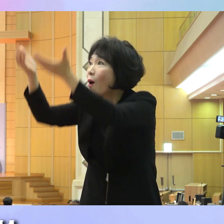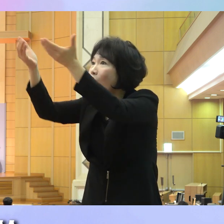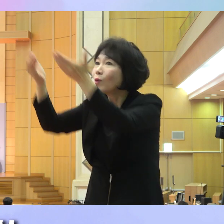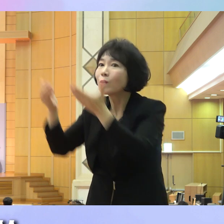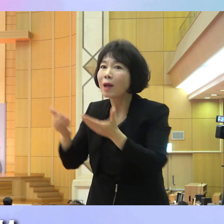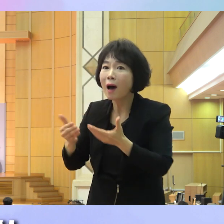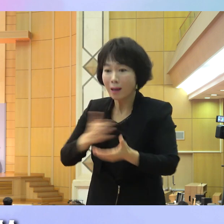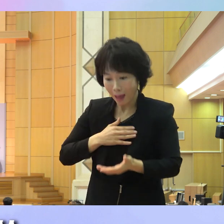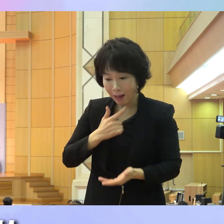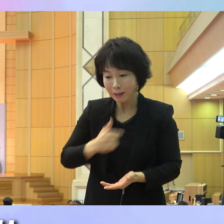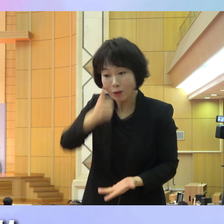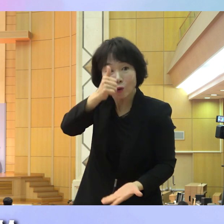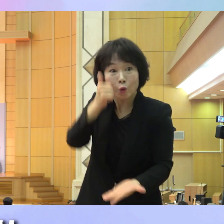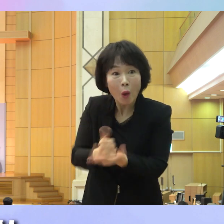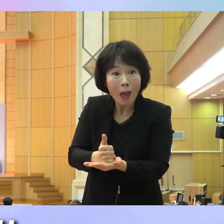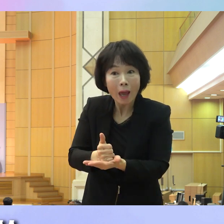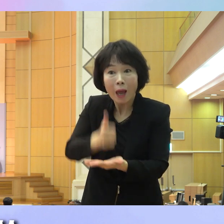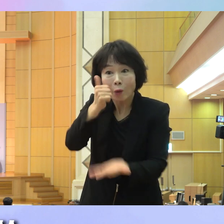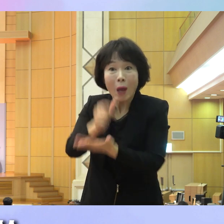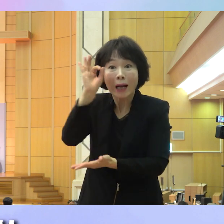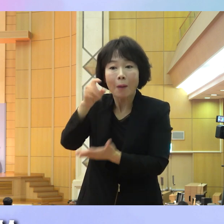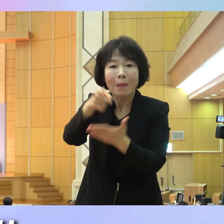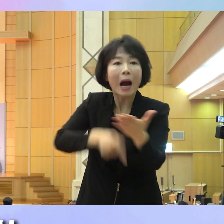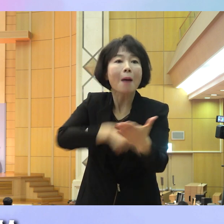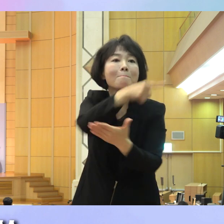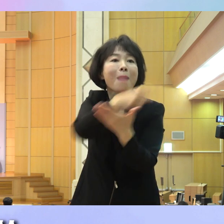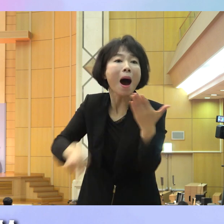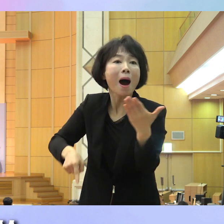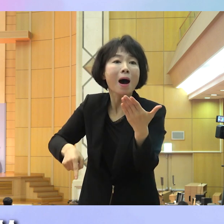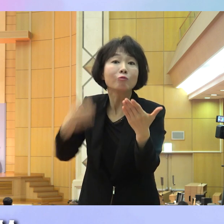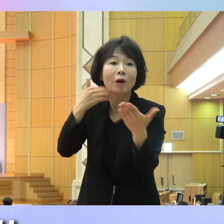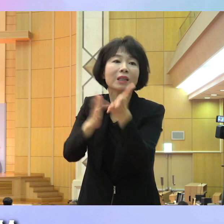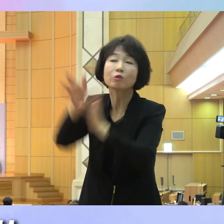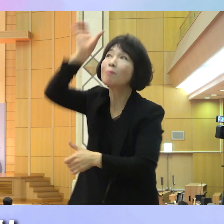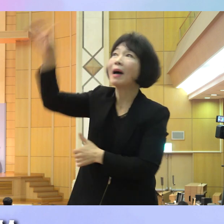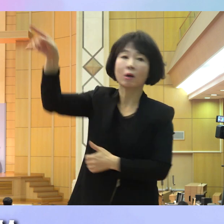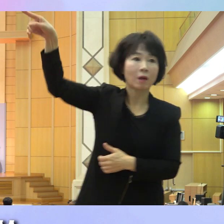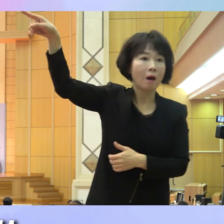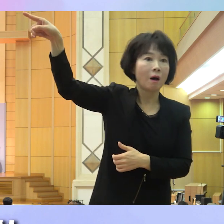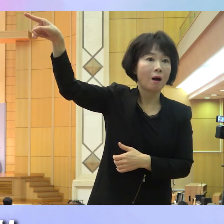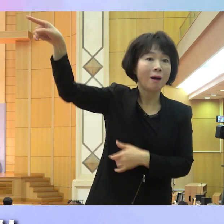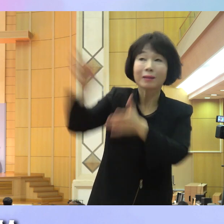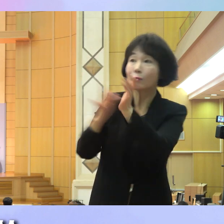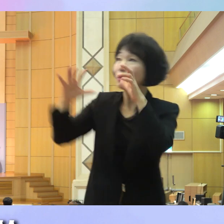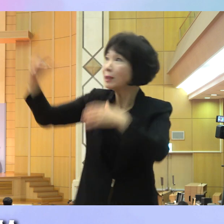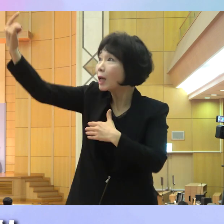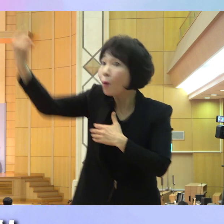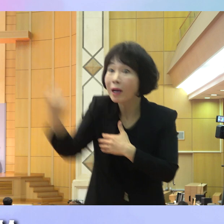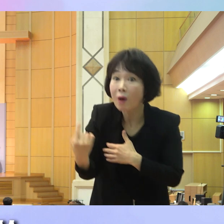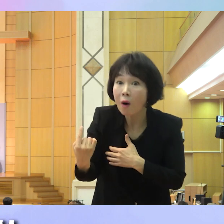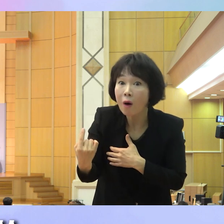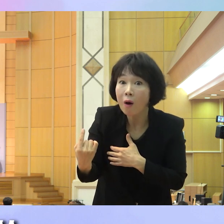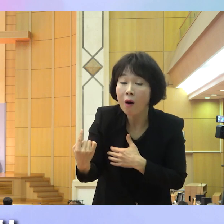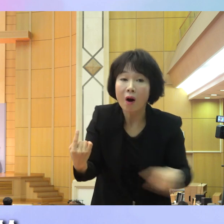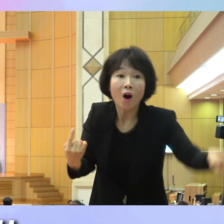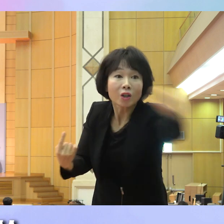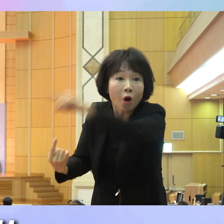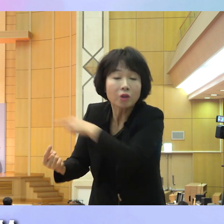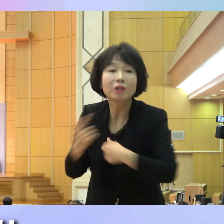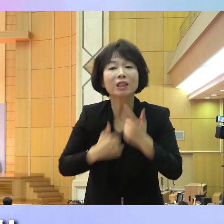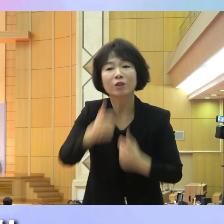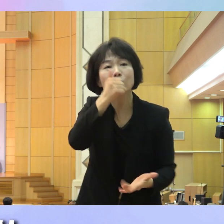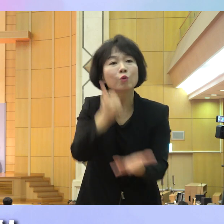대신 갚아줌으로 내 빚이 없어지는 것처럼, 빚을 갚았으니까 내가